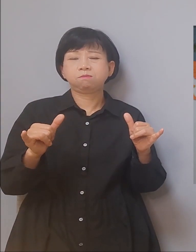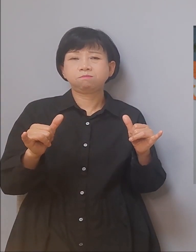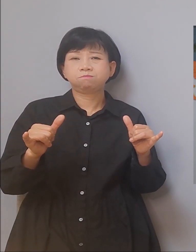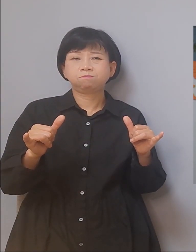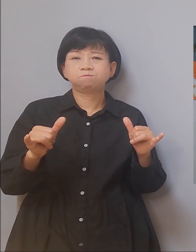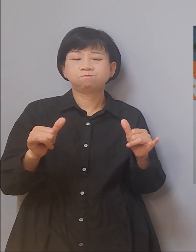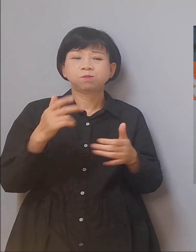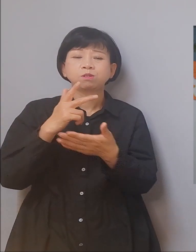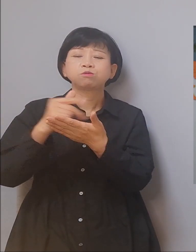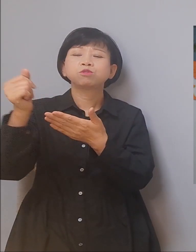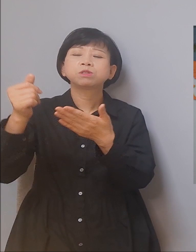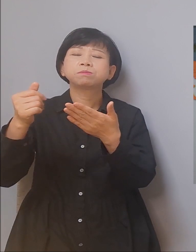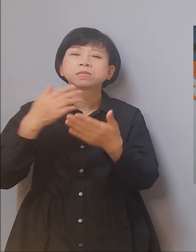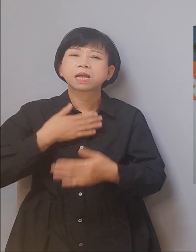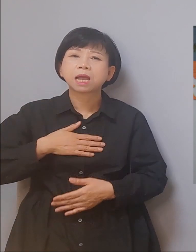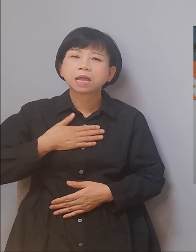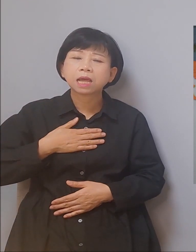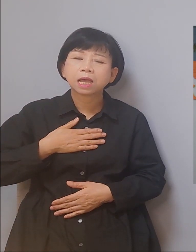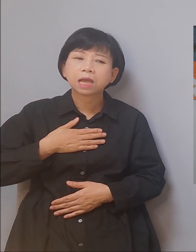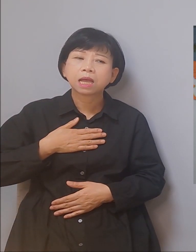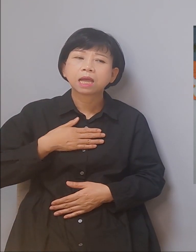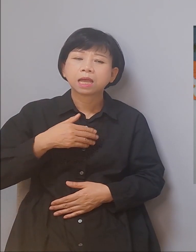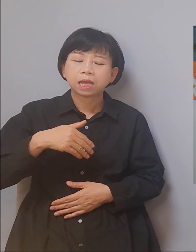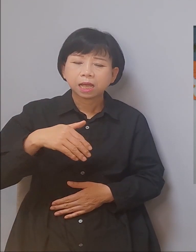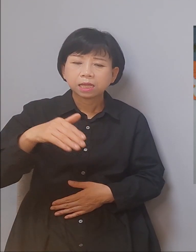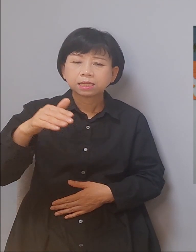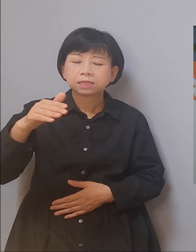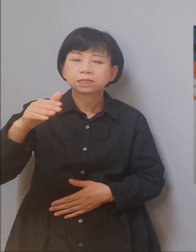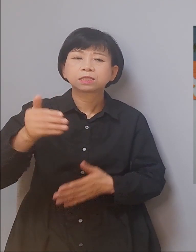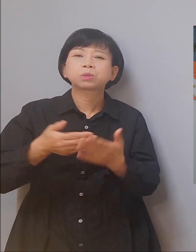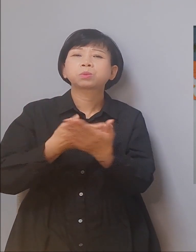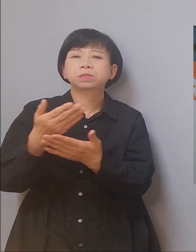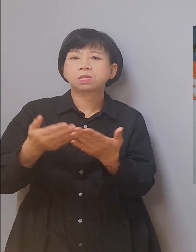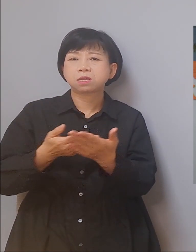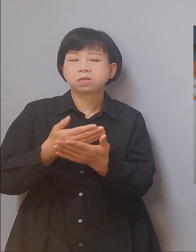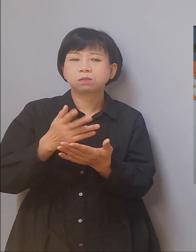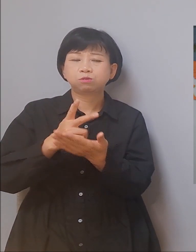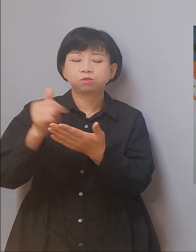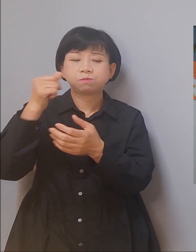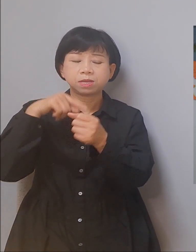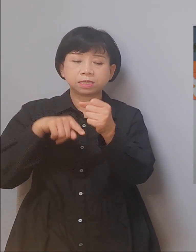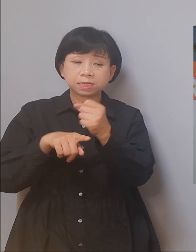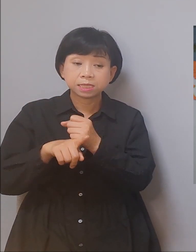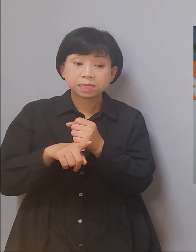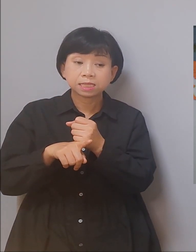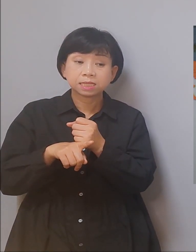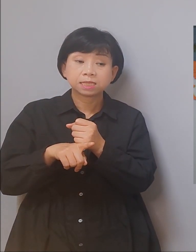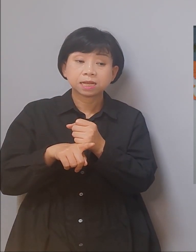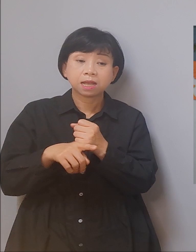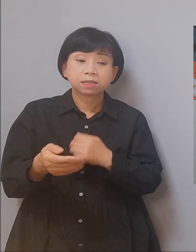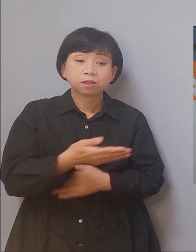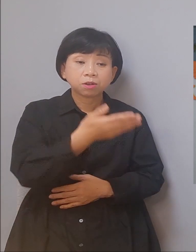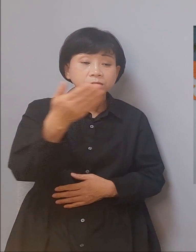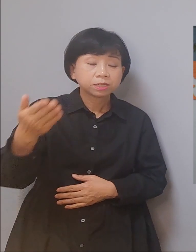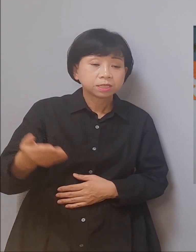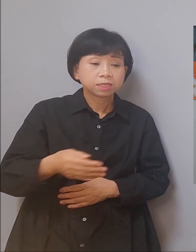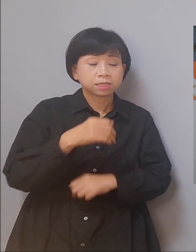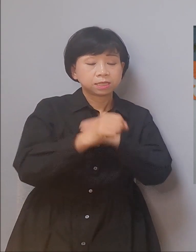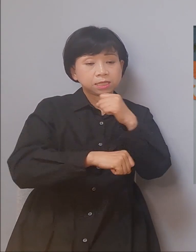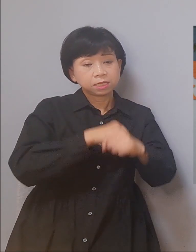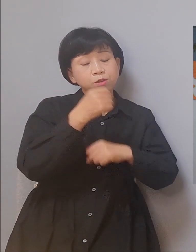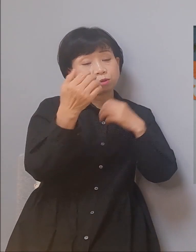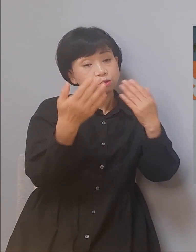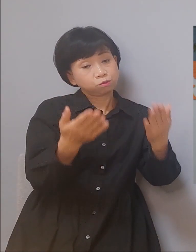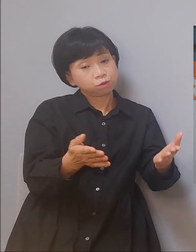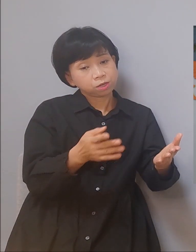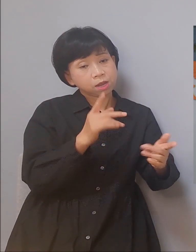주님을 알아가는 겁니다. 그것이 자유로부터 주님을 진리가 너희를 자유케 하리라 라는 주님의